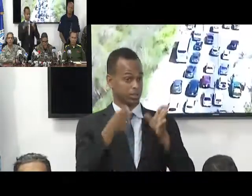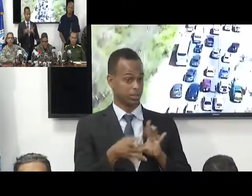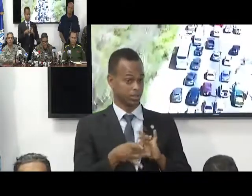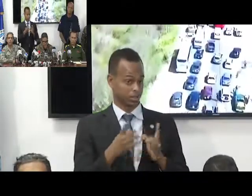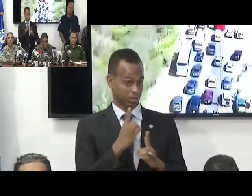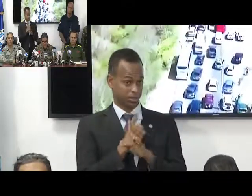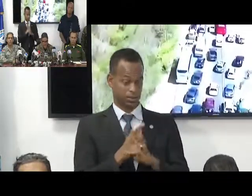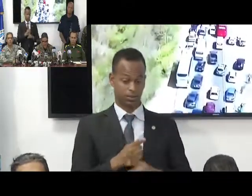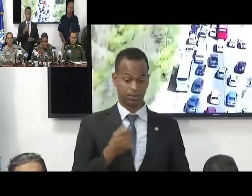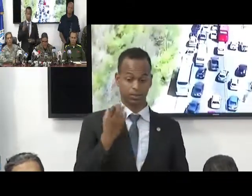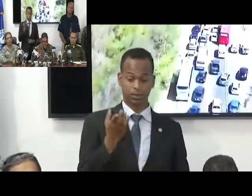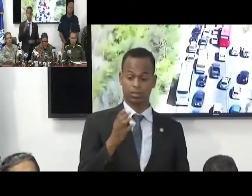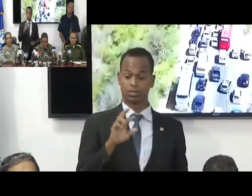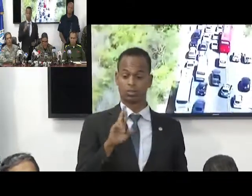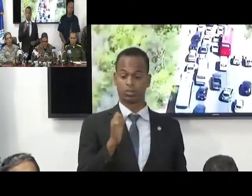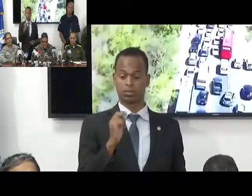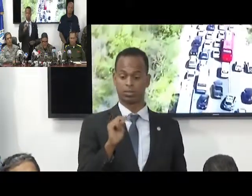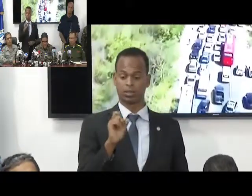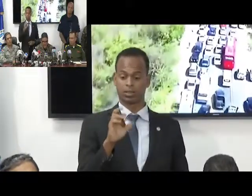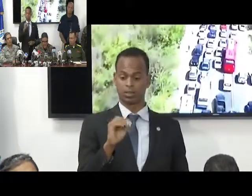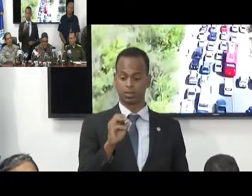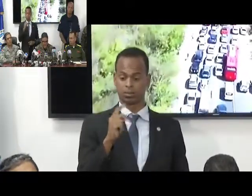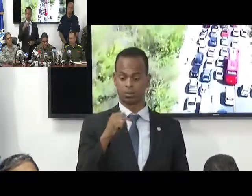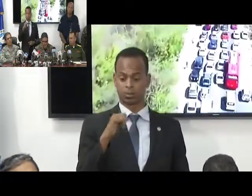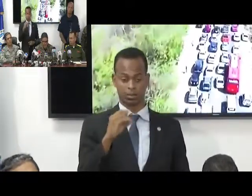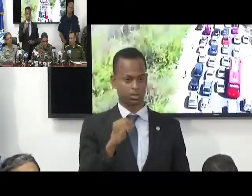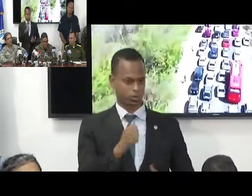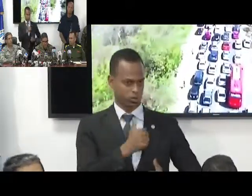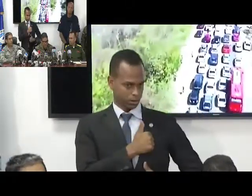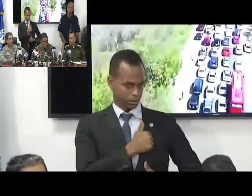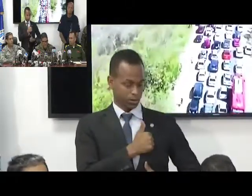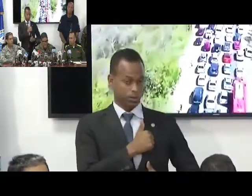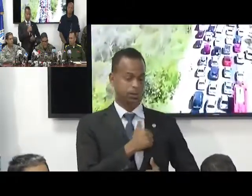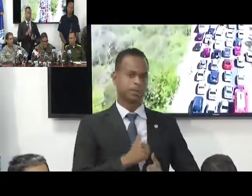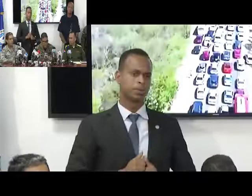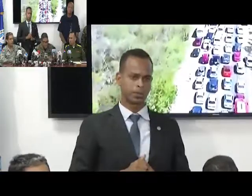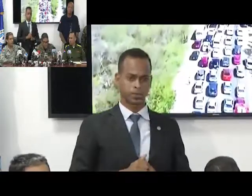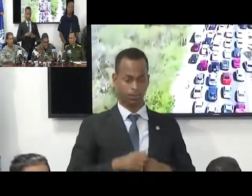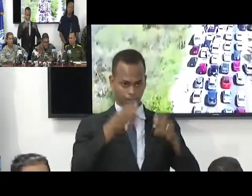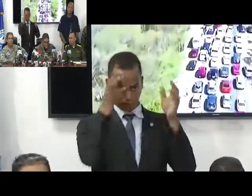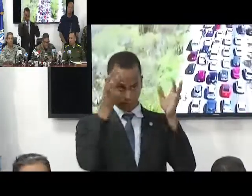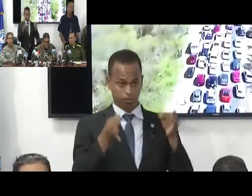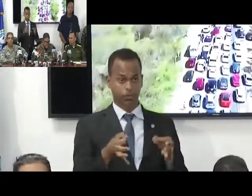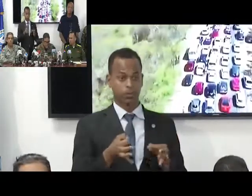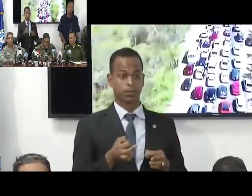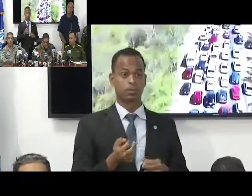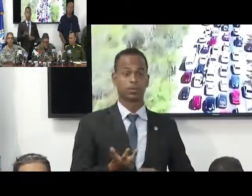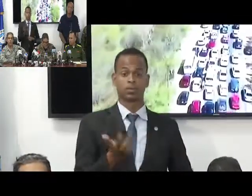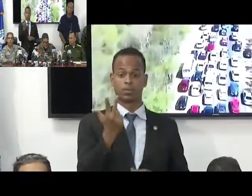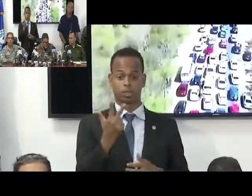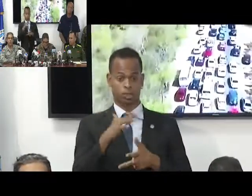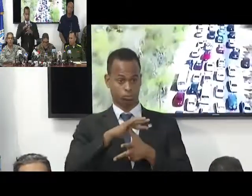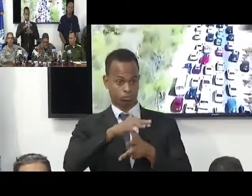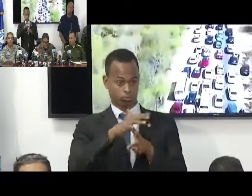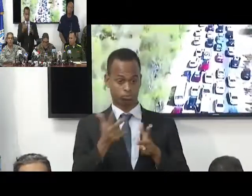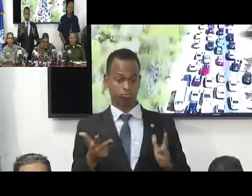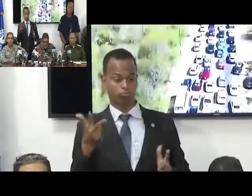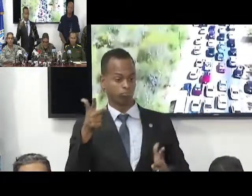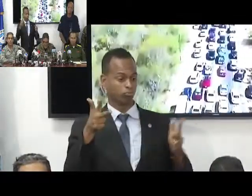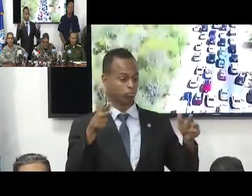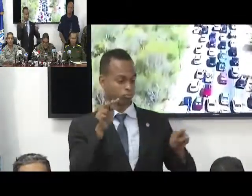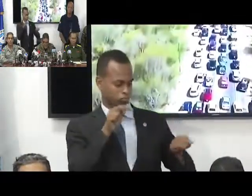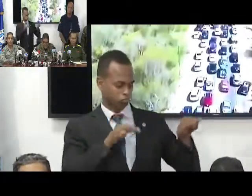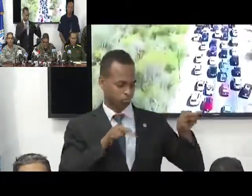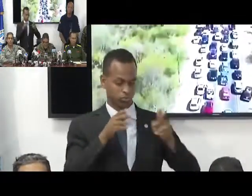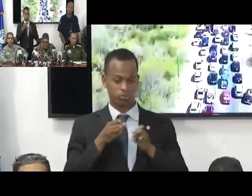El ministro de Defensa, Teniente General Rubén Darío Paulino Señ, Ejército de la República Dominicana, dispuso de 3 aeronaves para supervisar las principales vías del